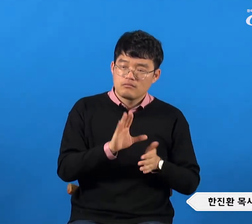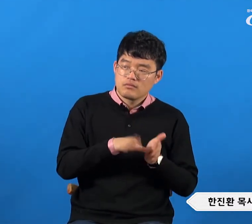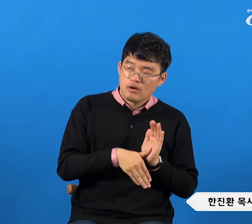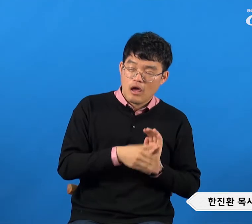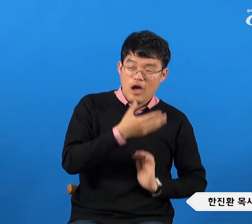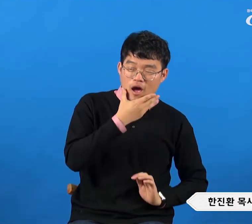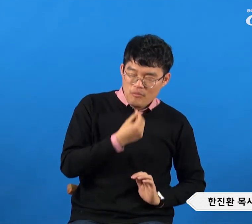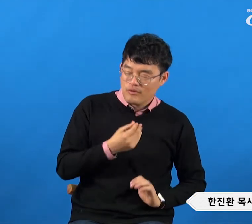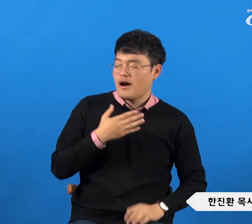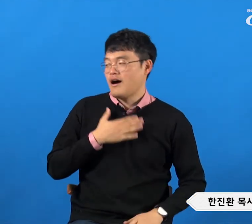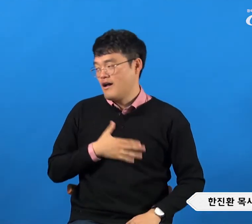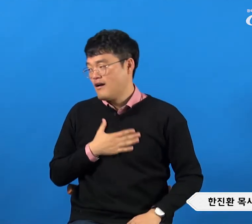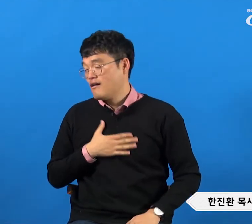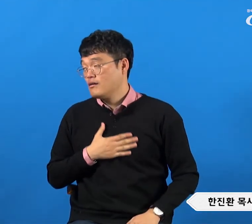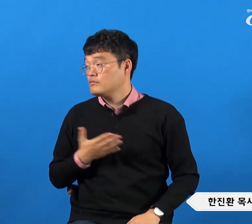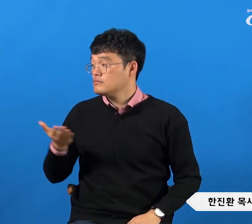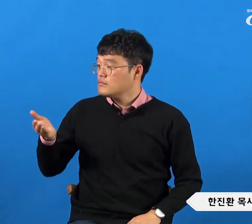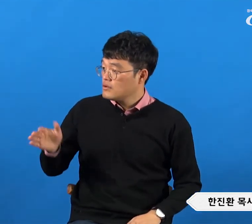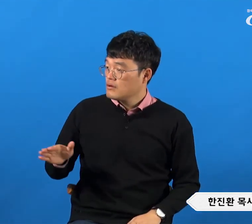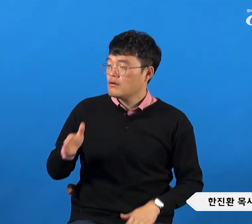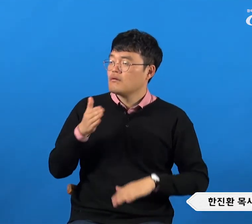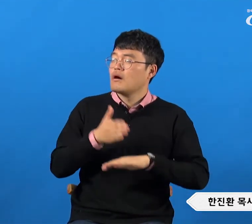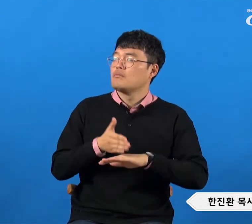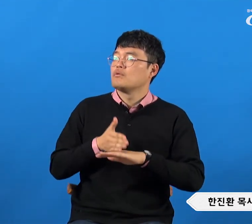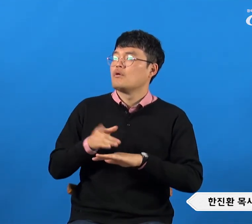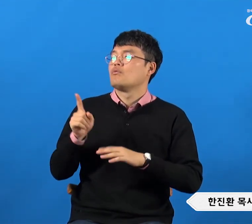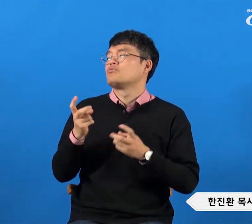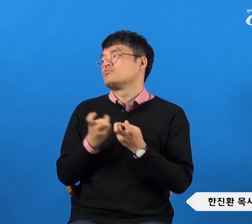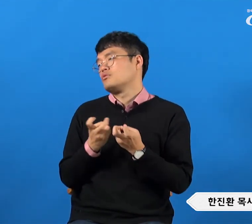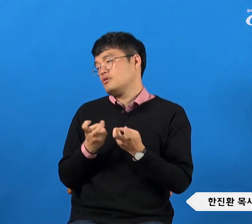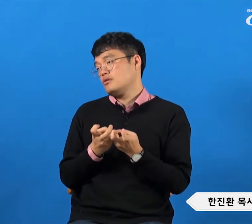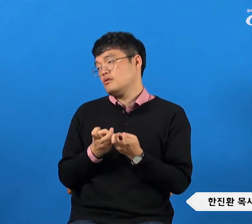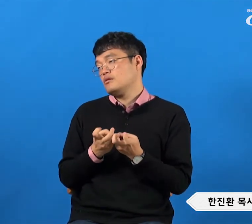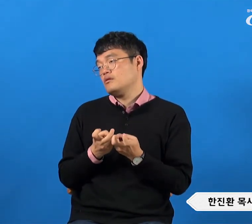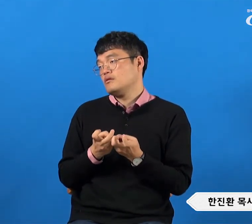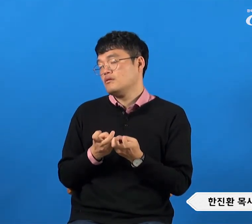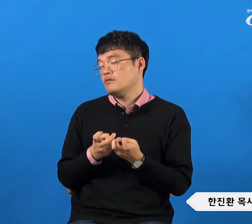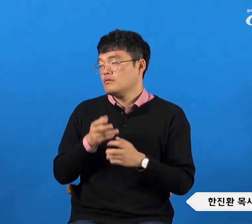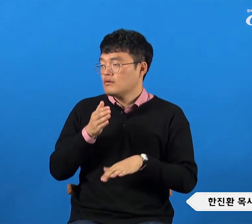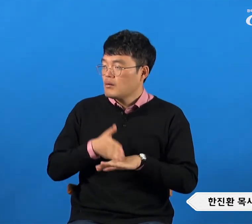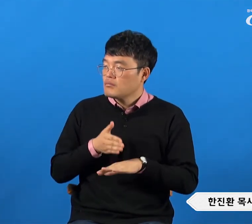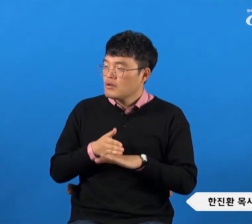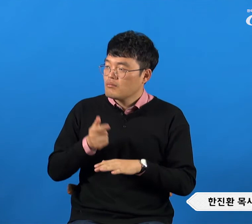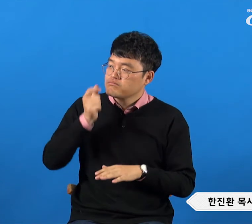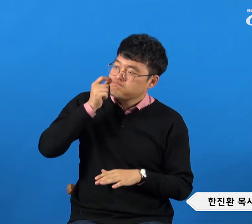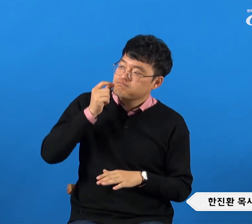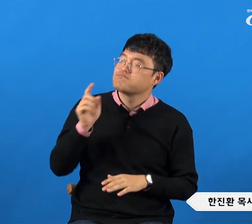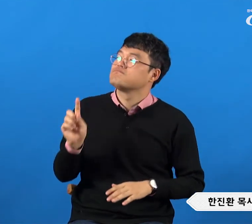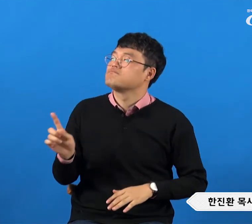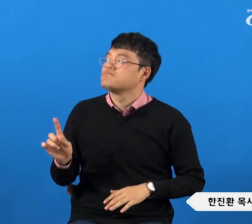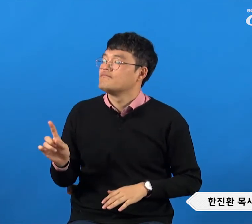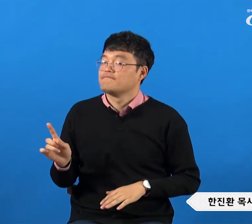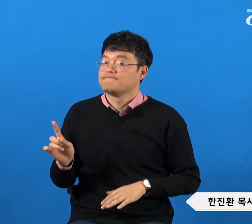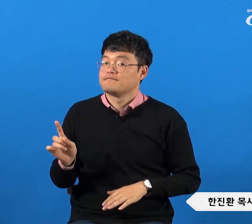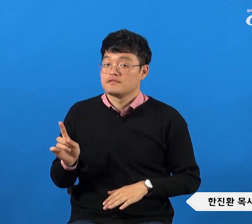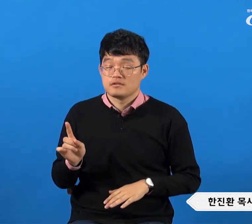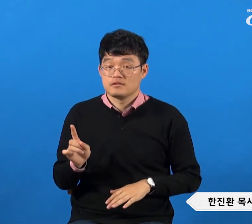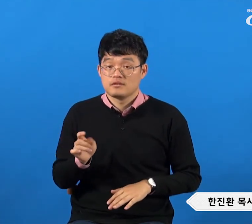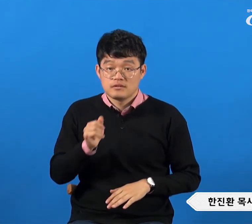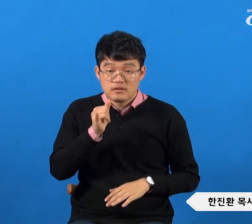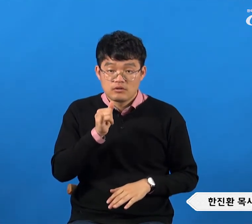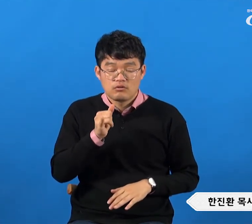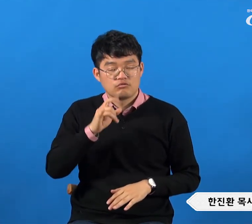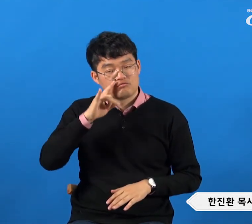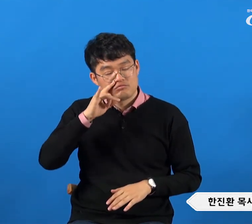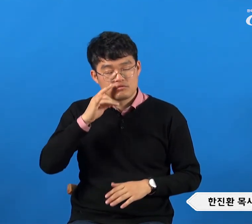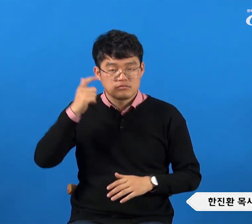감사할 때 행복해진다는 것은 알겠는데, 어떻게, 무슨 힘으로 감사할 수 있느냐 하는